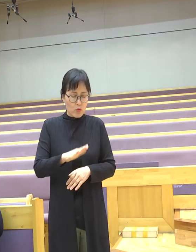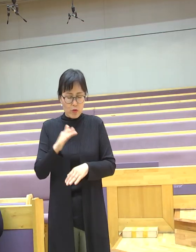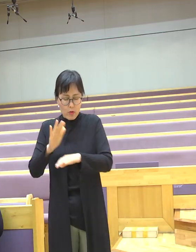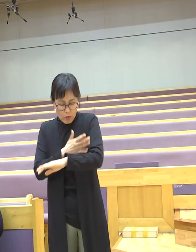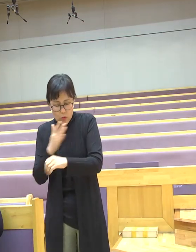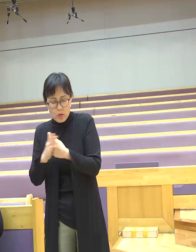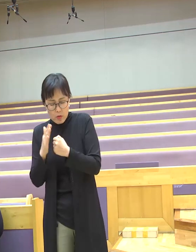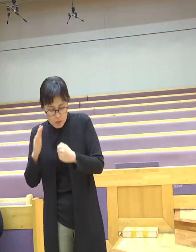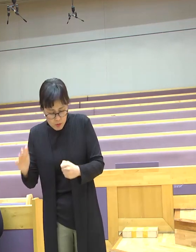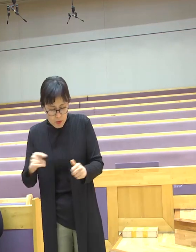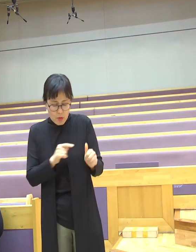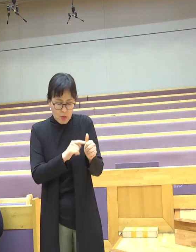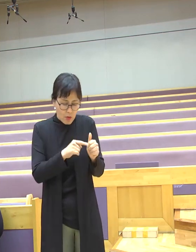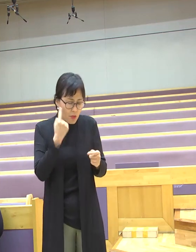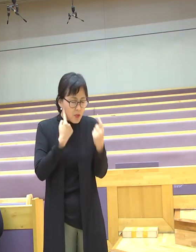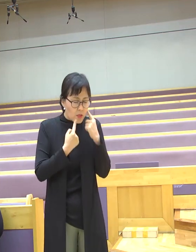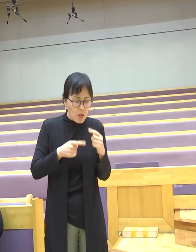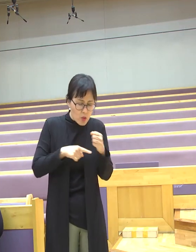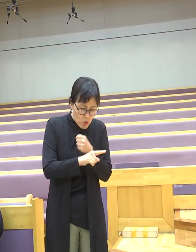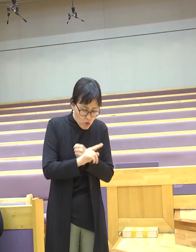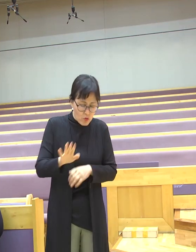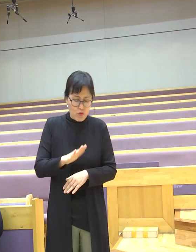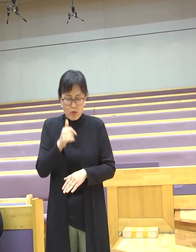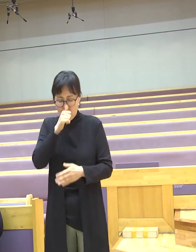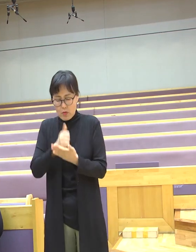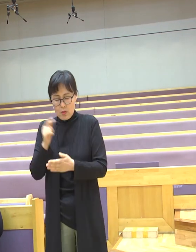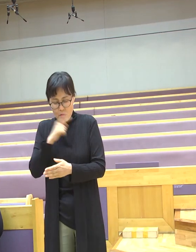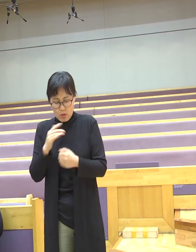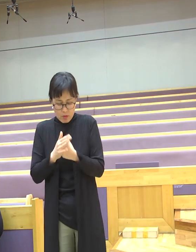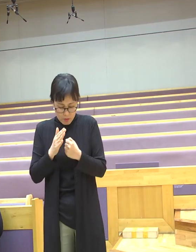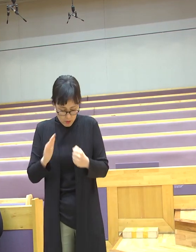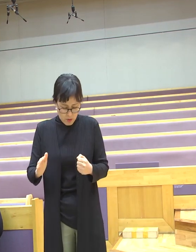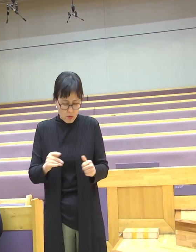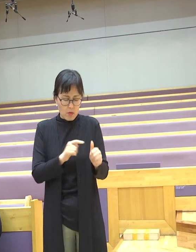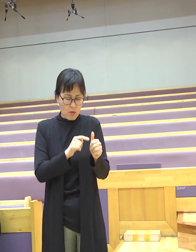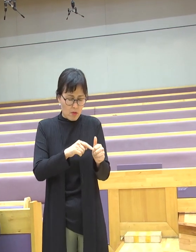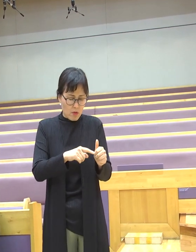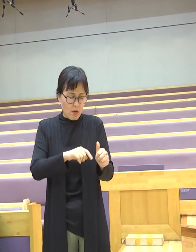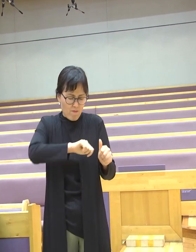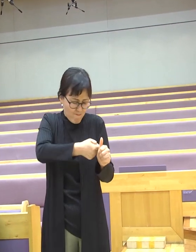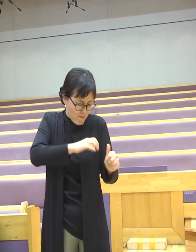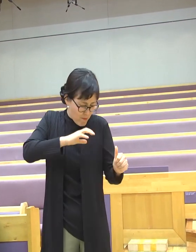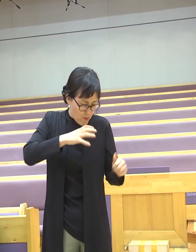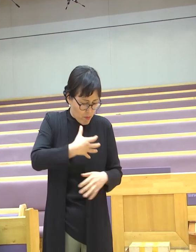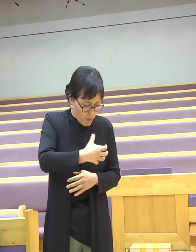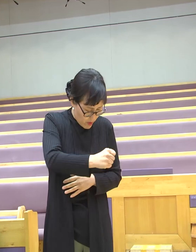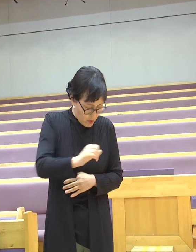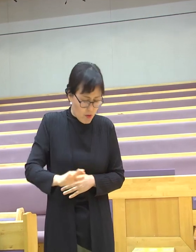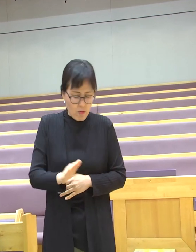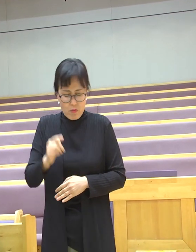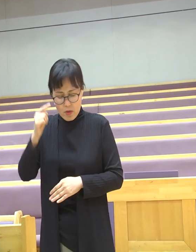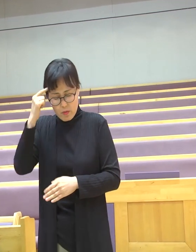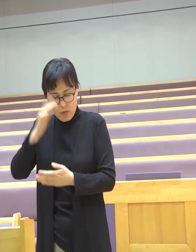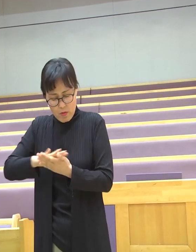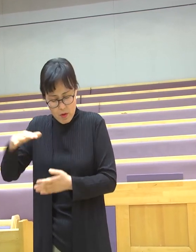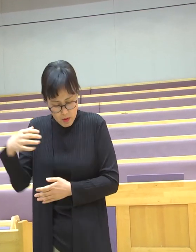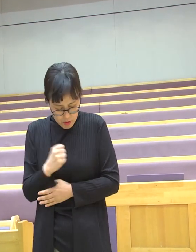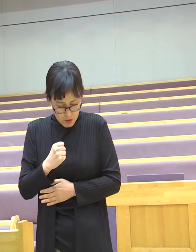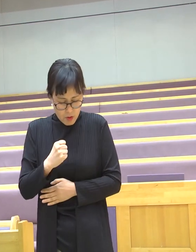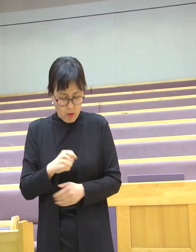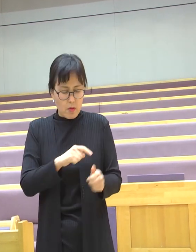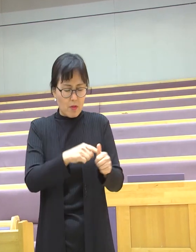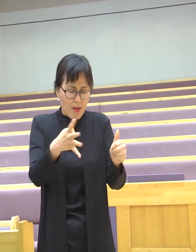그가 찔림은 우리의 허물 때문이요 그가 상함은 우리의 죄악 때문이라. 그가 징계를 받음으로 우리는